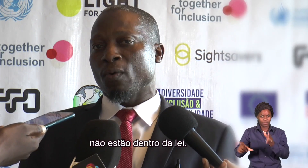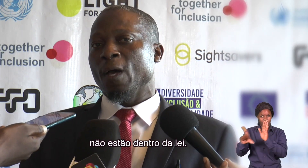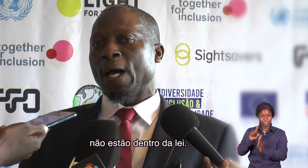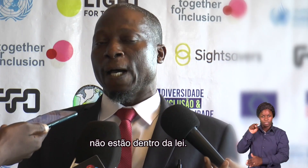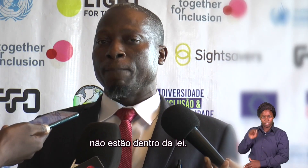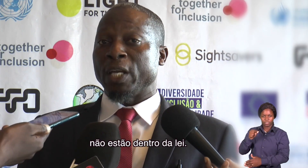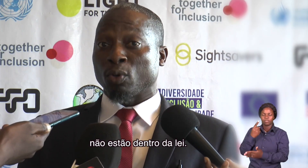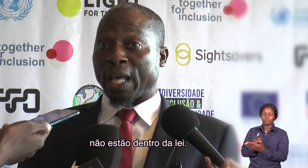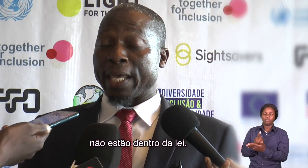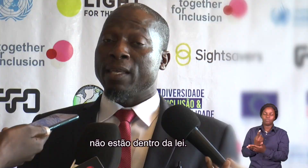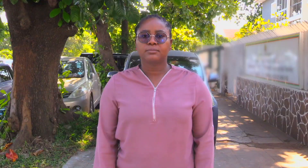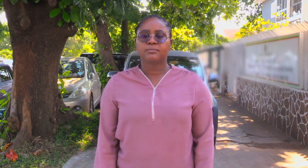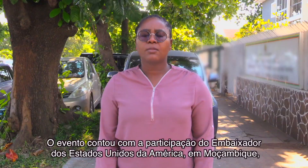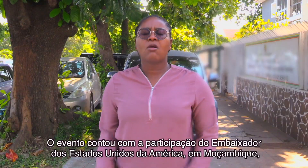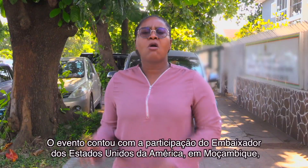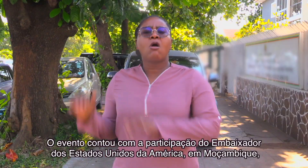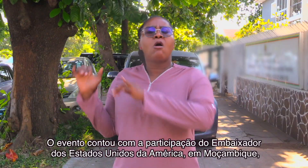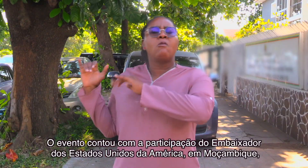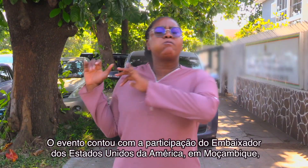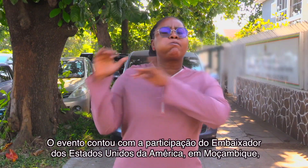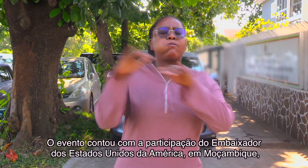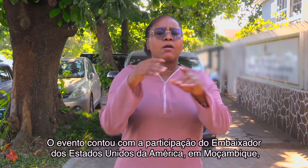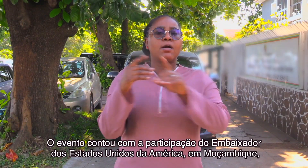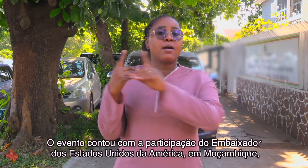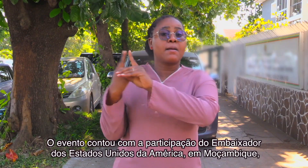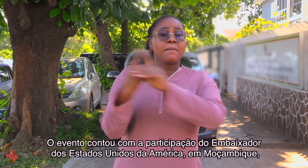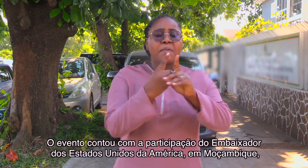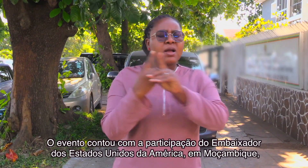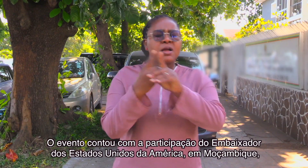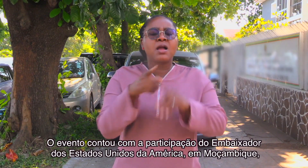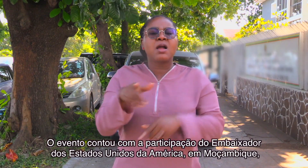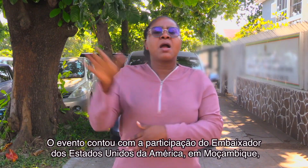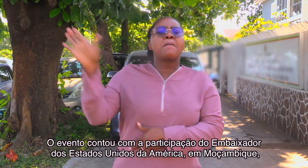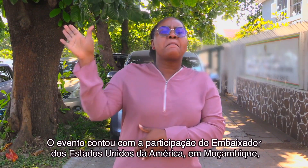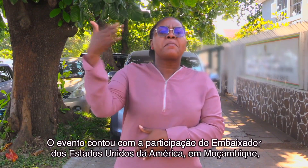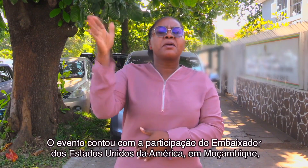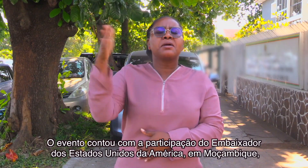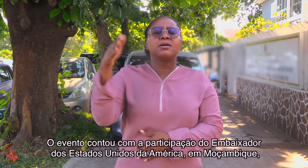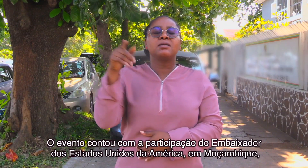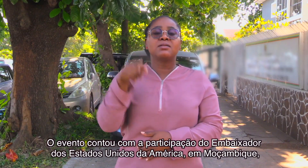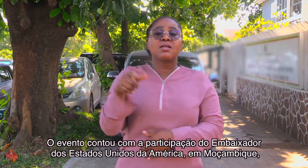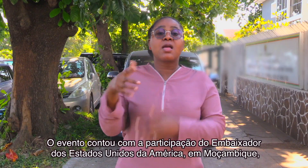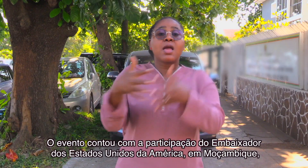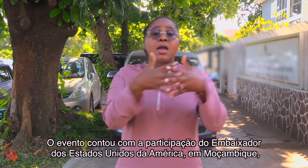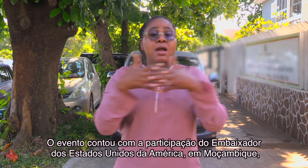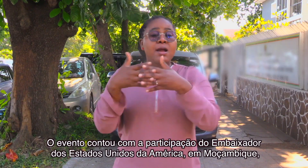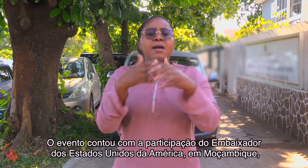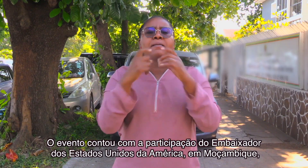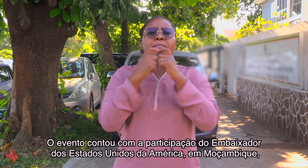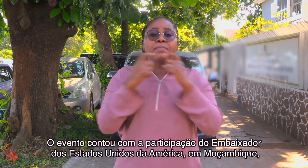dentro da lei. O evento contou com a participação do Embaixador dos Estados Unidos da América em Moçambique,